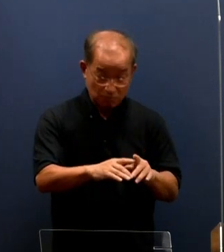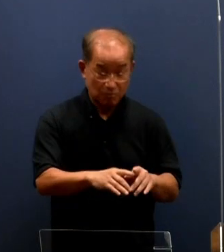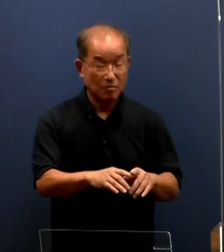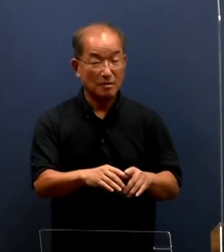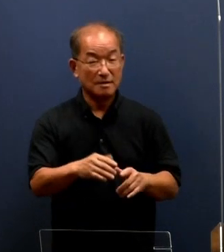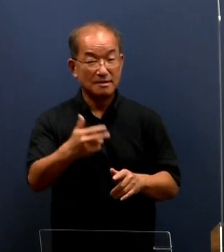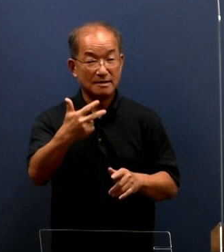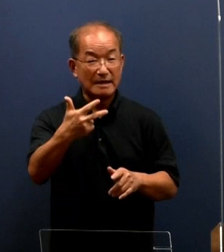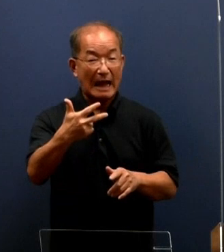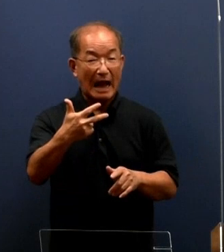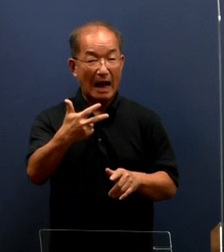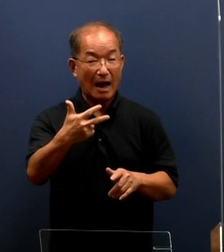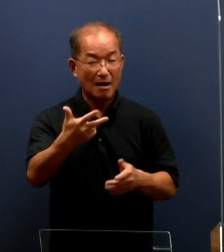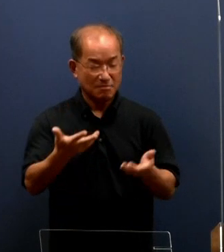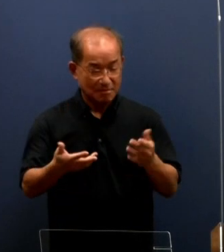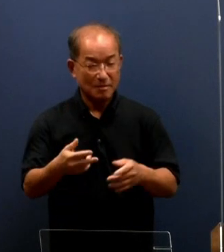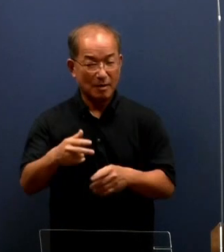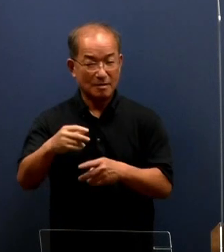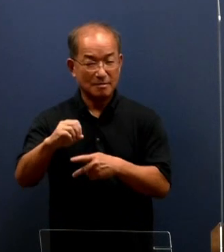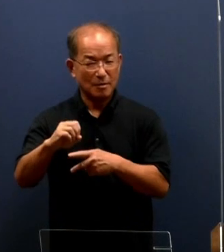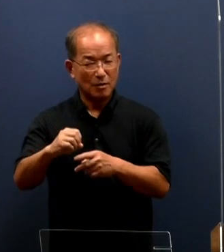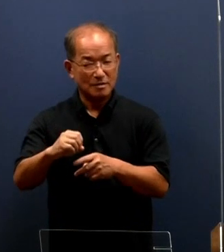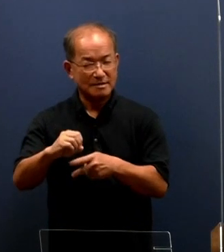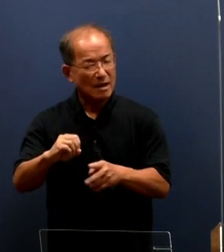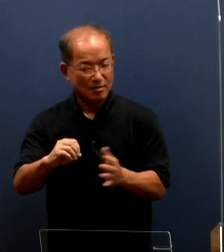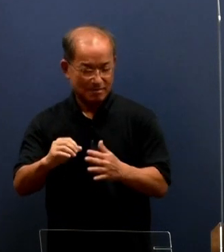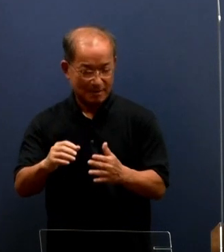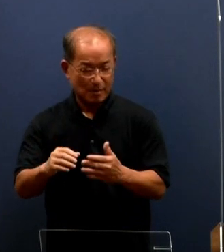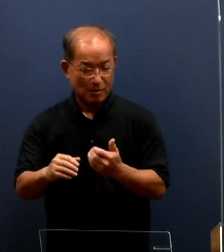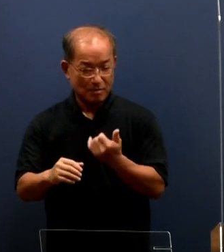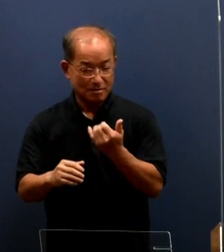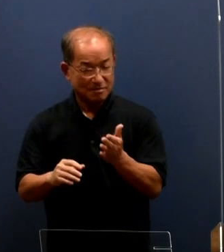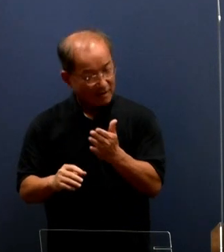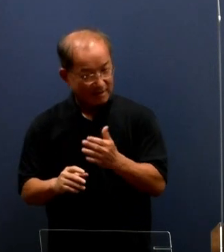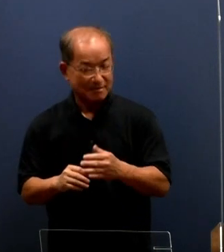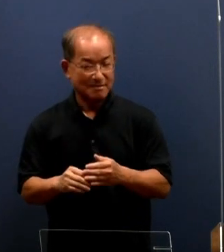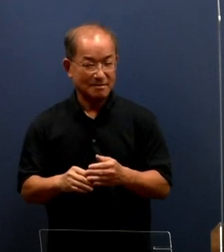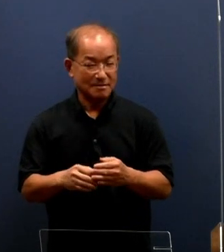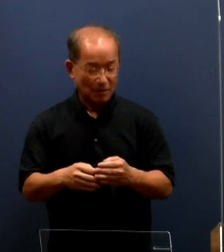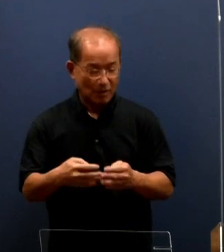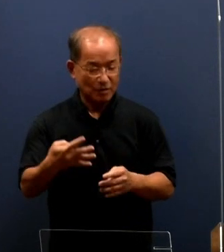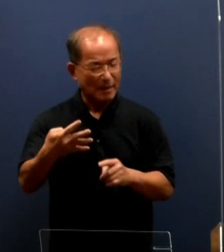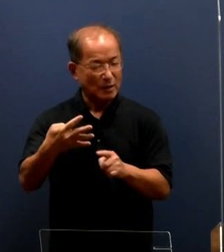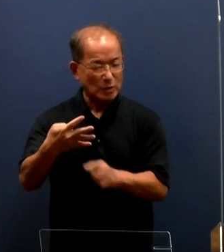というふうが、それが比例原則ですよ。それを4人で、